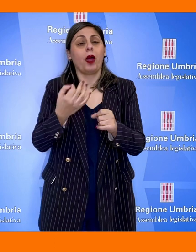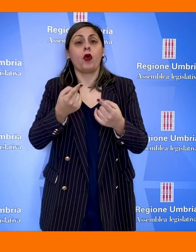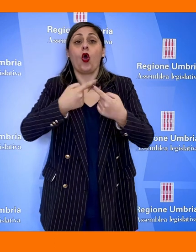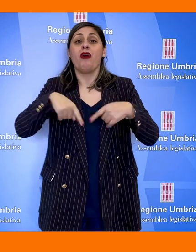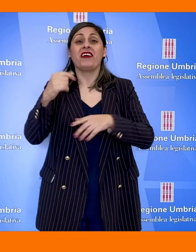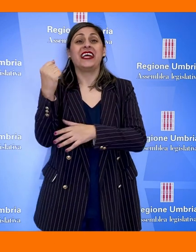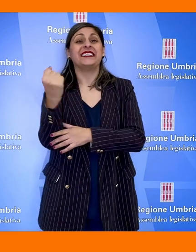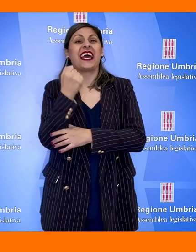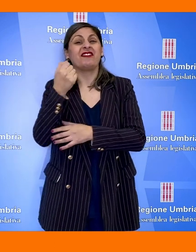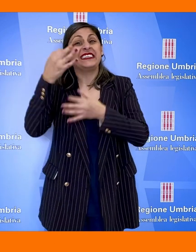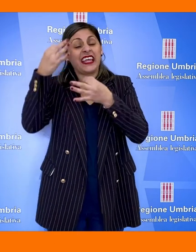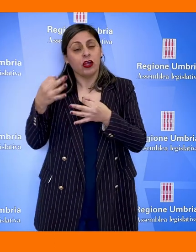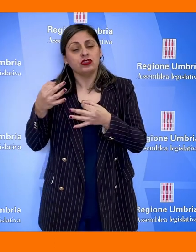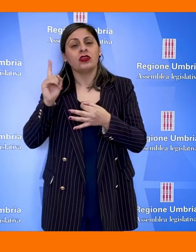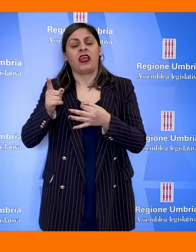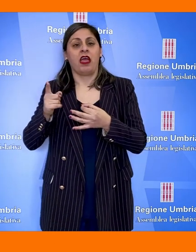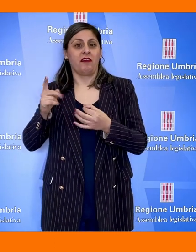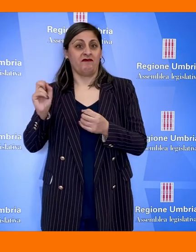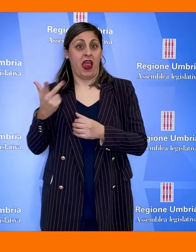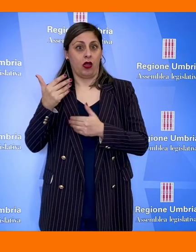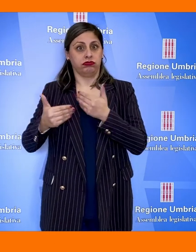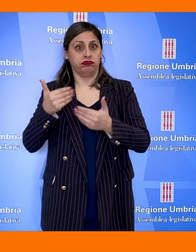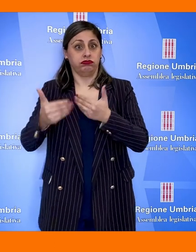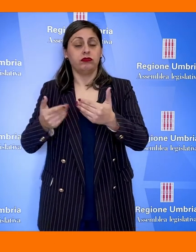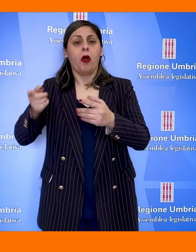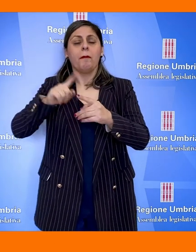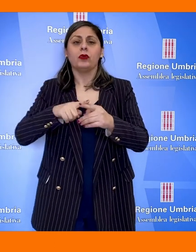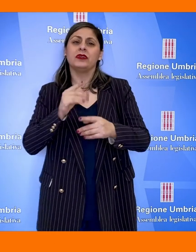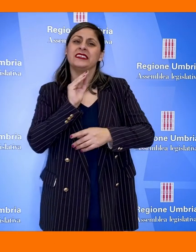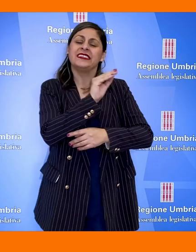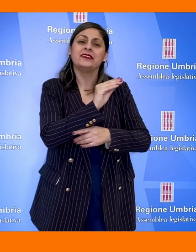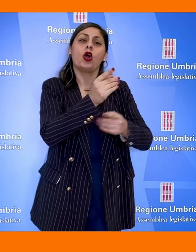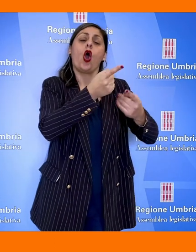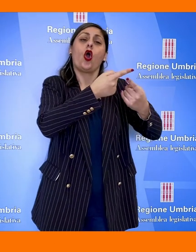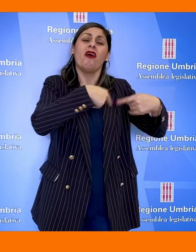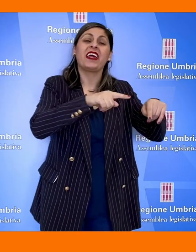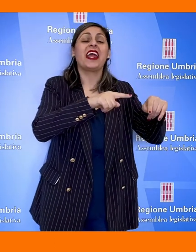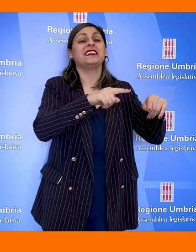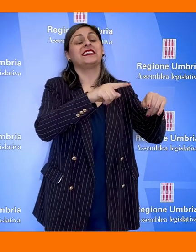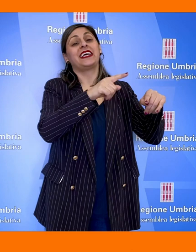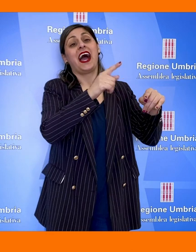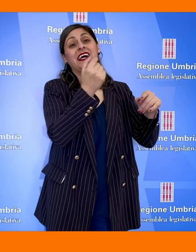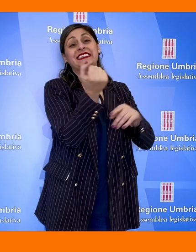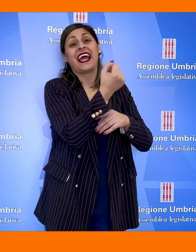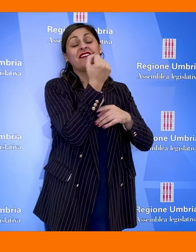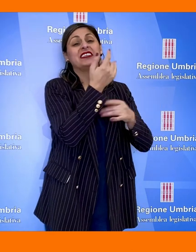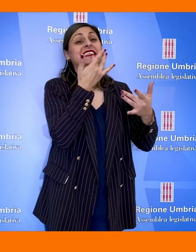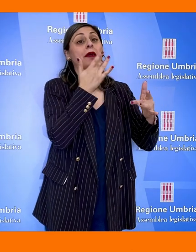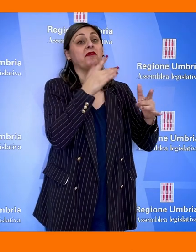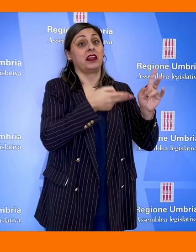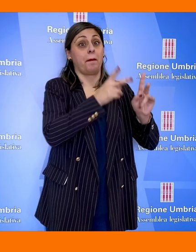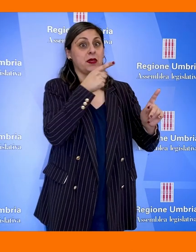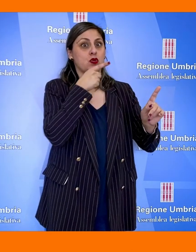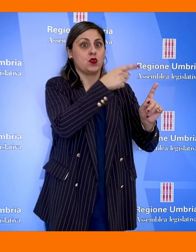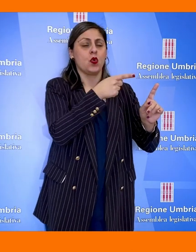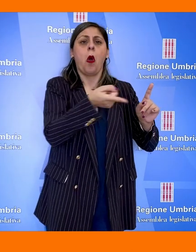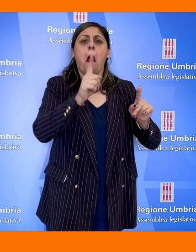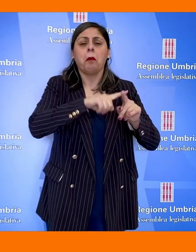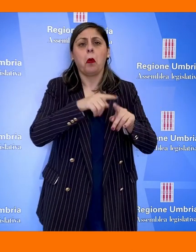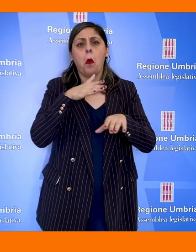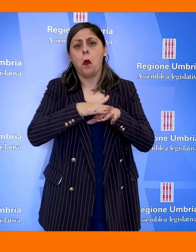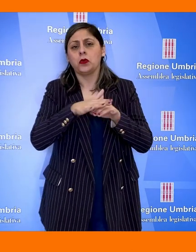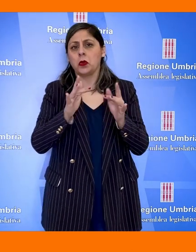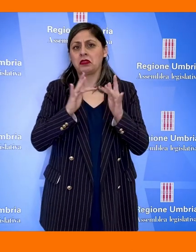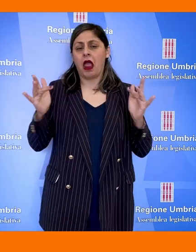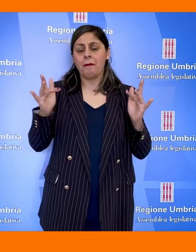dei lavori della conferenza di servizi decisoria e un più ampio ricorso alla conferenza di servizi semplificata, ma anche l'utilizzo di